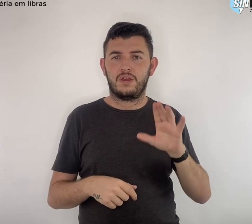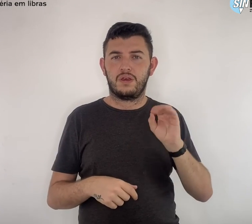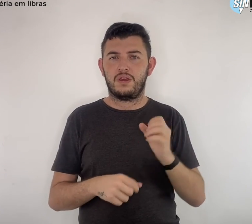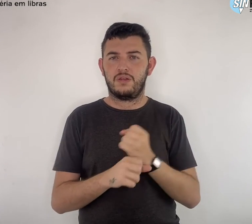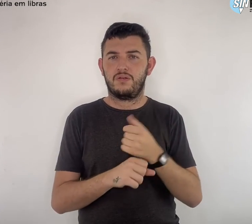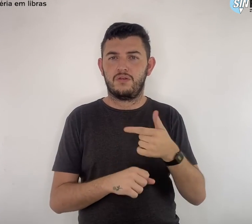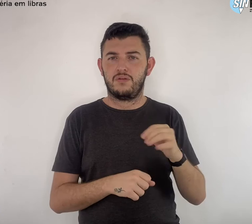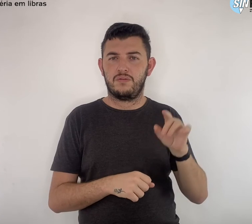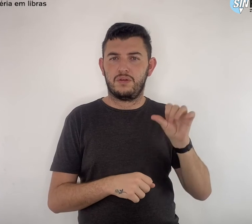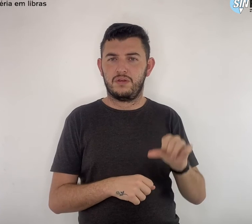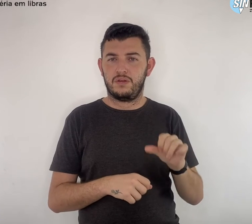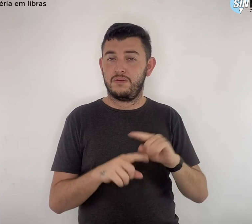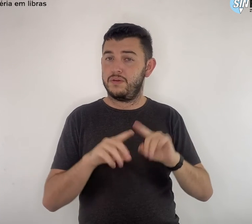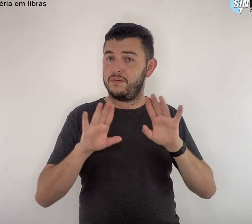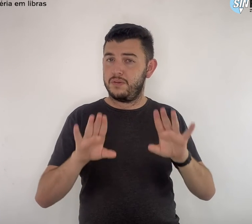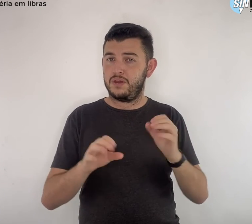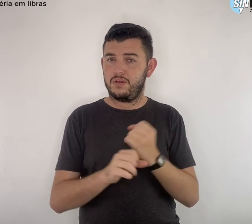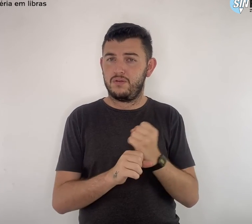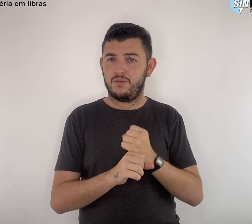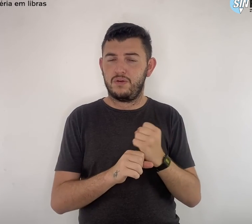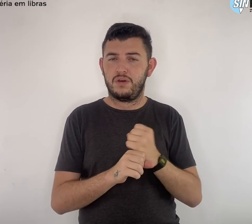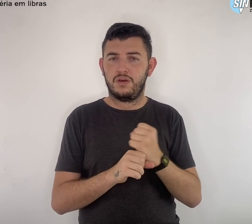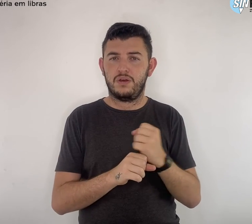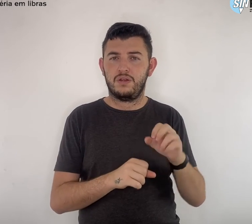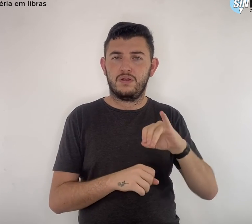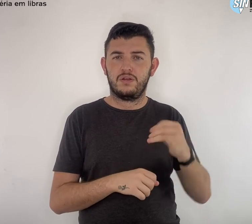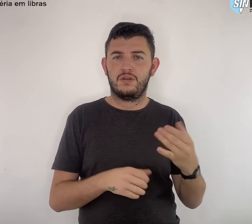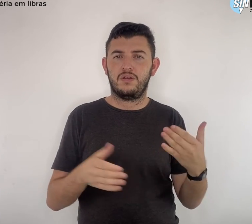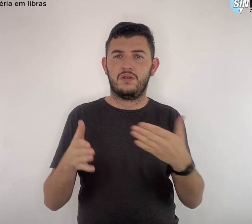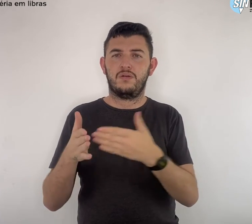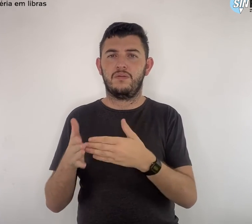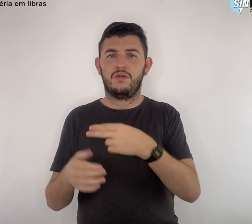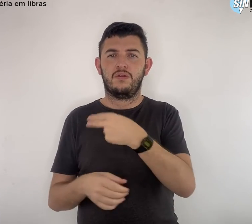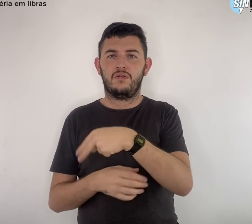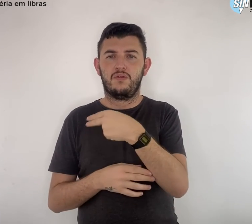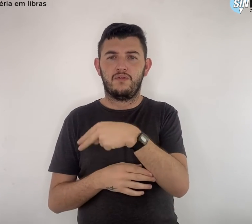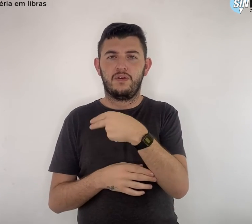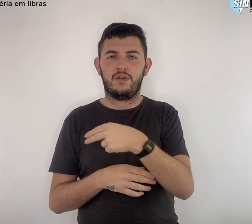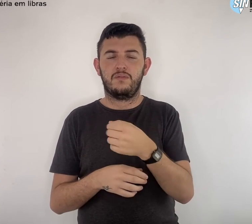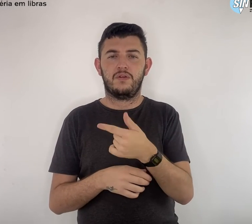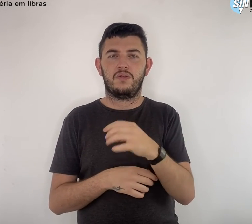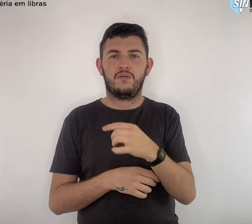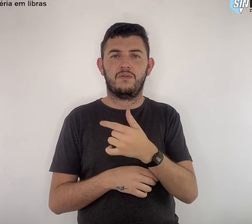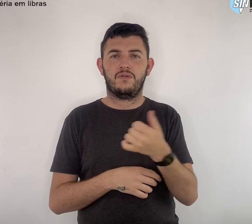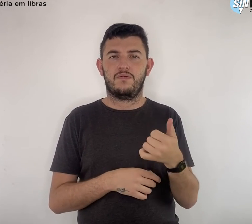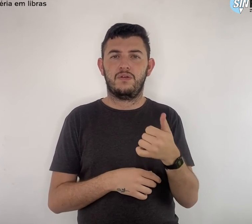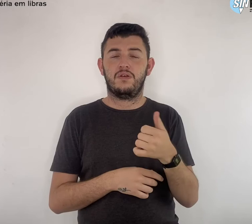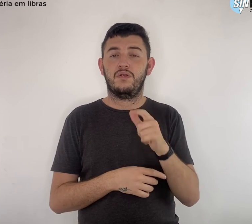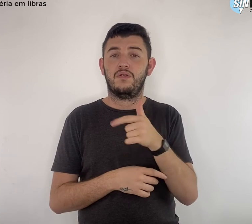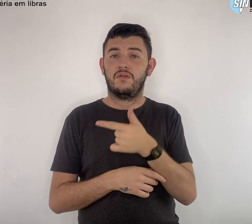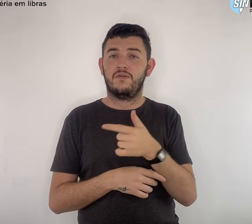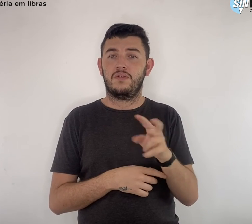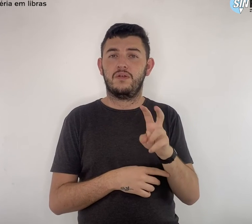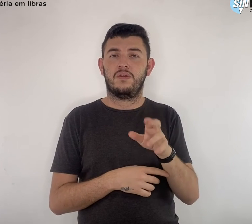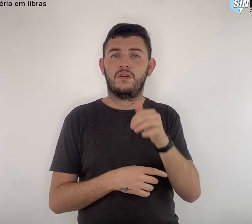E de janeiro a novembro deste ano, ao menos 25 mulheres foram assassinadas por